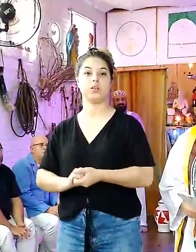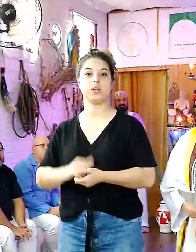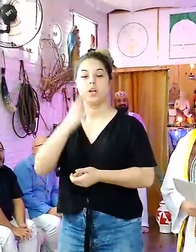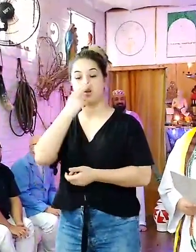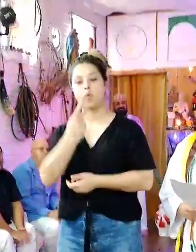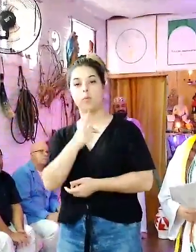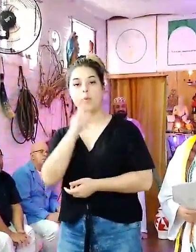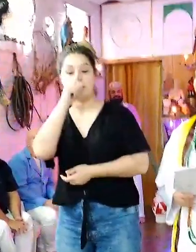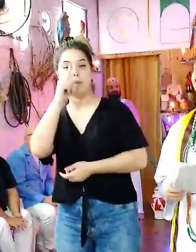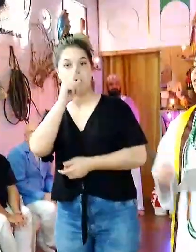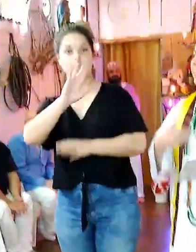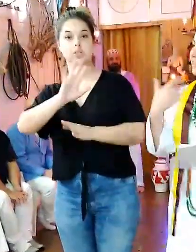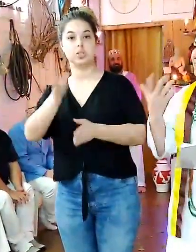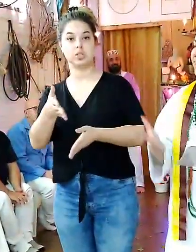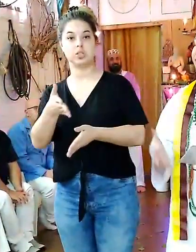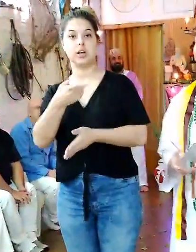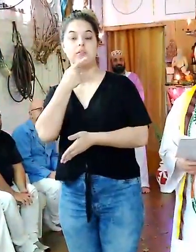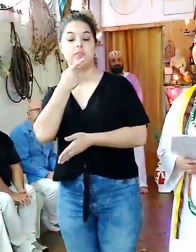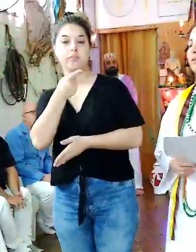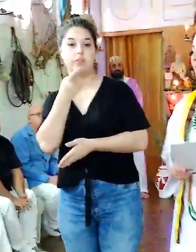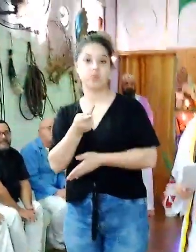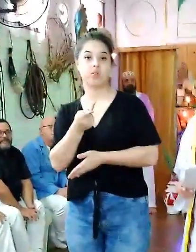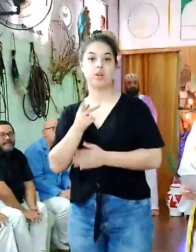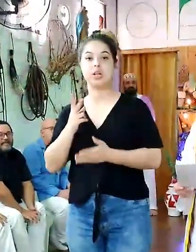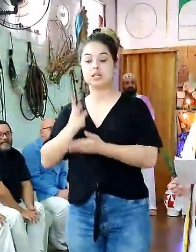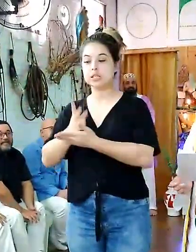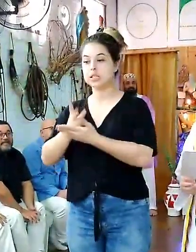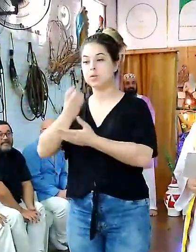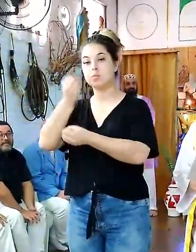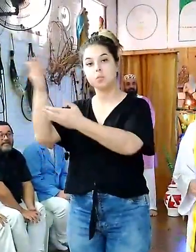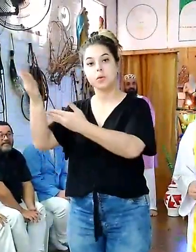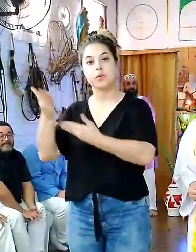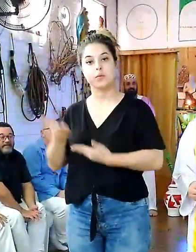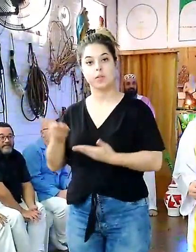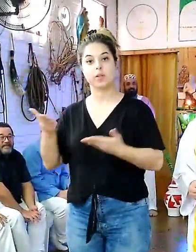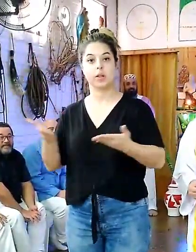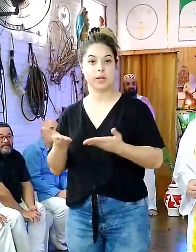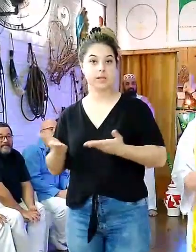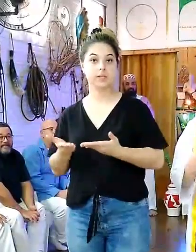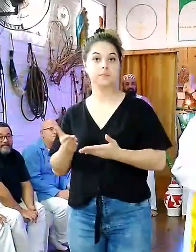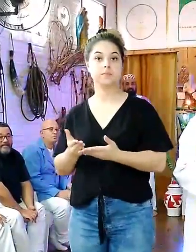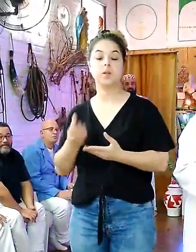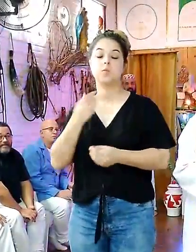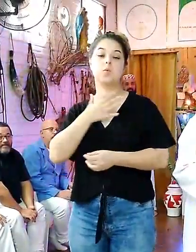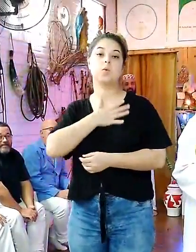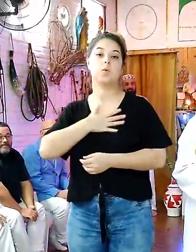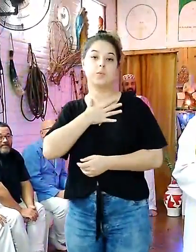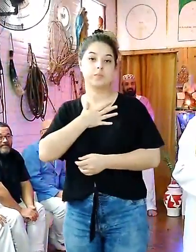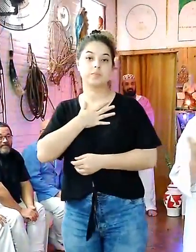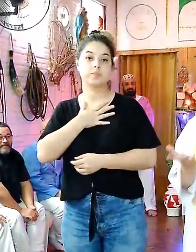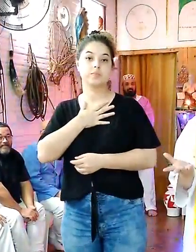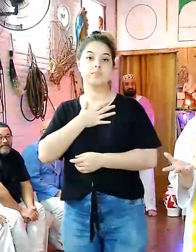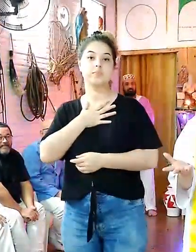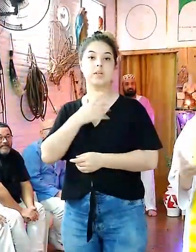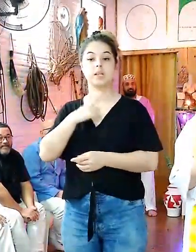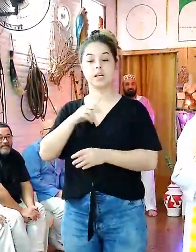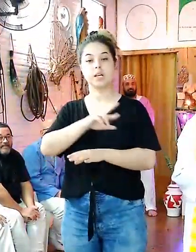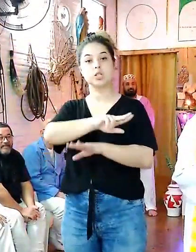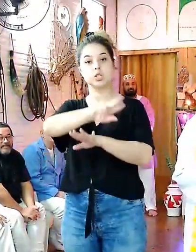assim como a mãe Águida já salientou, sejam sempre bem-vindos ao terreiro. E com muita alegria, trazendo